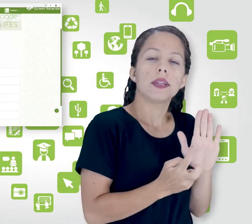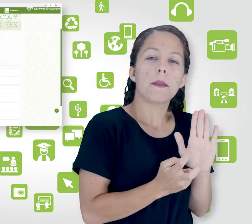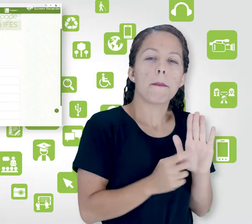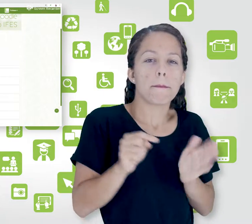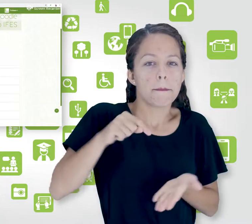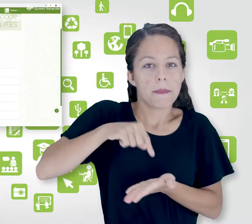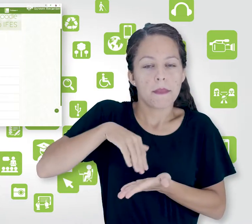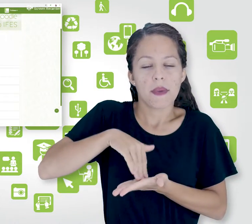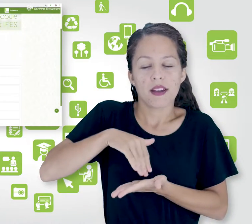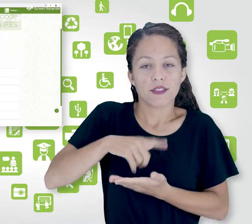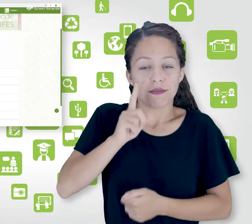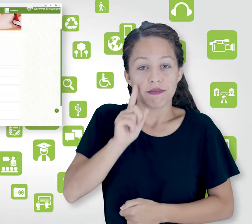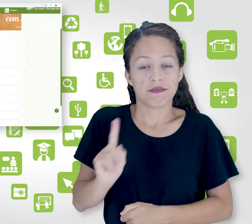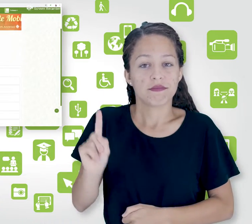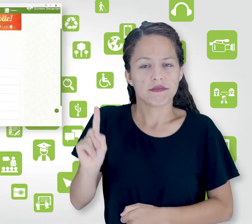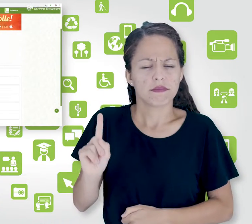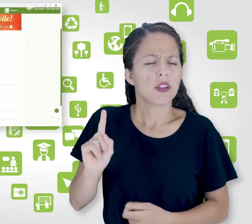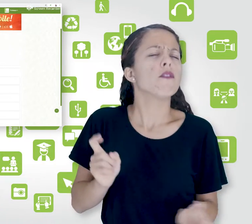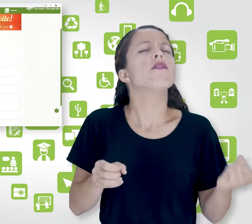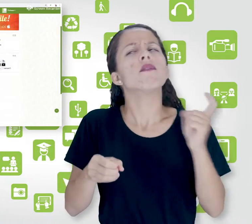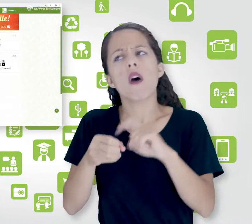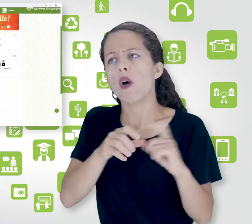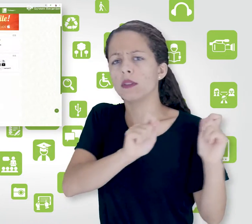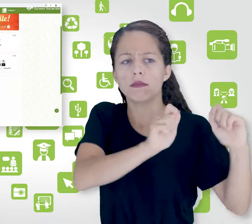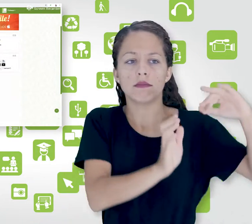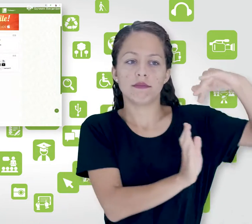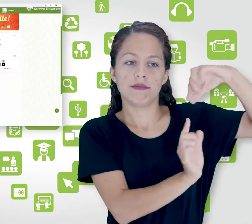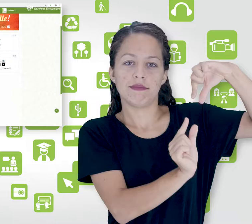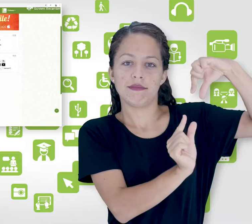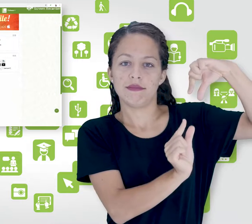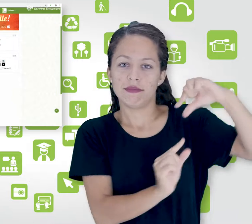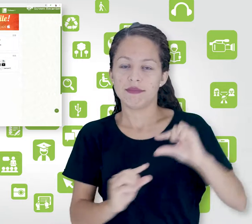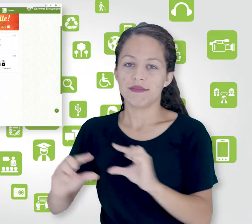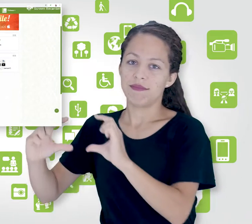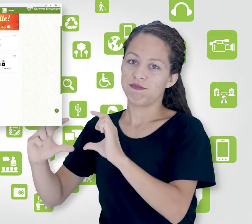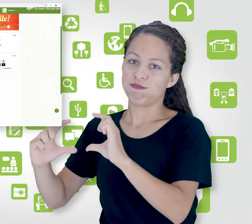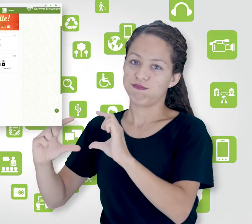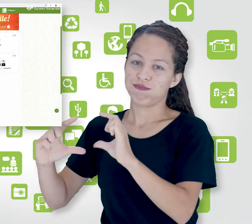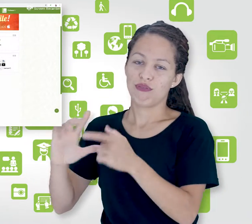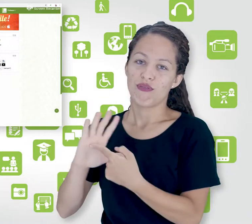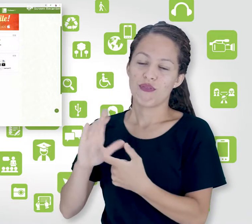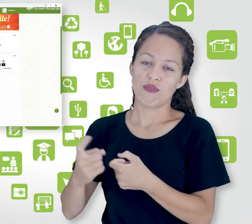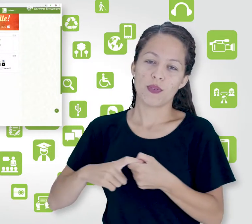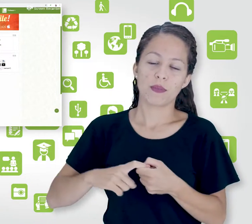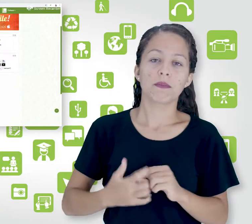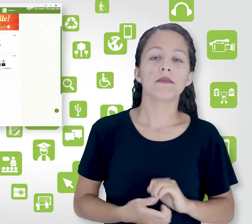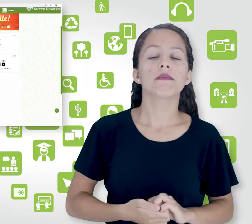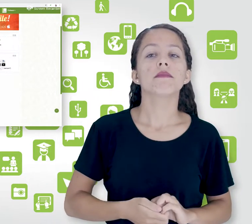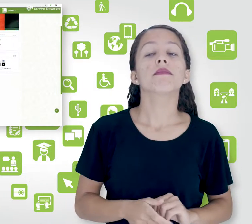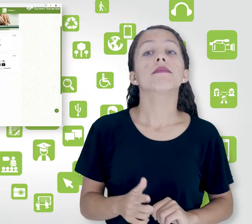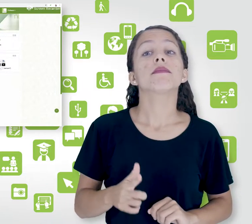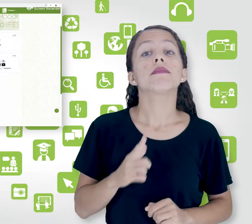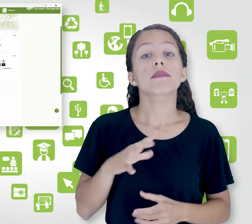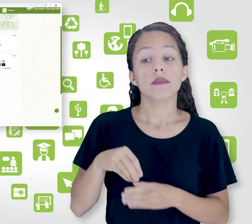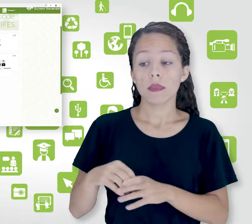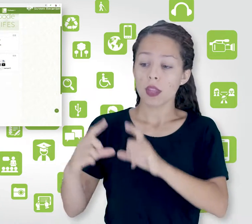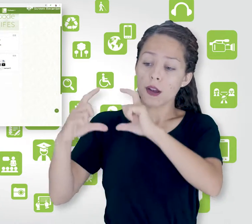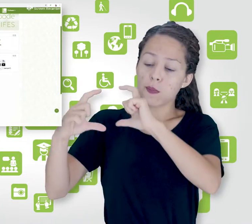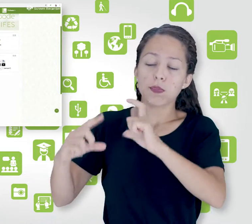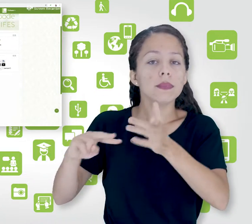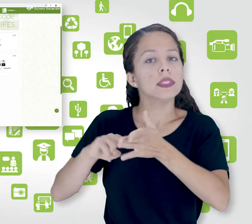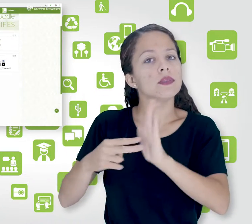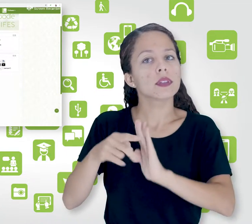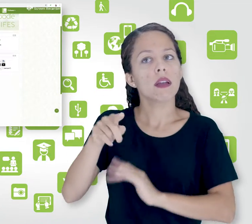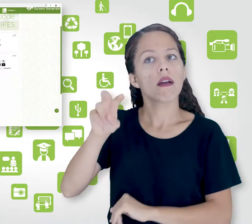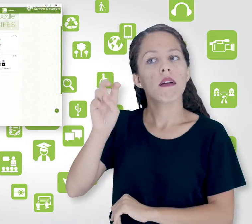ou clicar nesse botãozinho aqui em baixo tá certo e já volta todos os blocos Beleza então os blocos ele serve